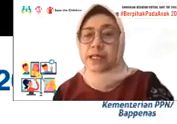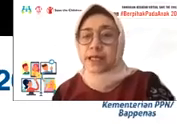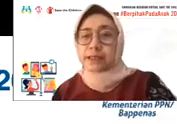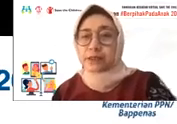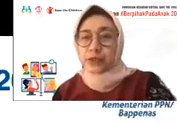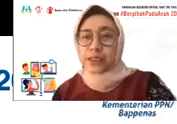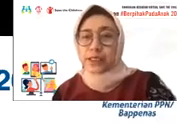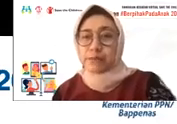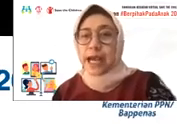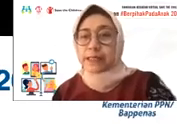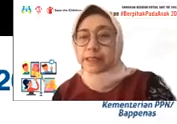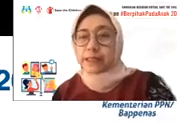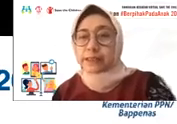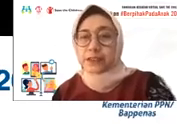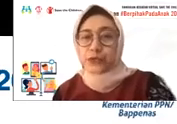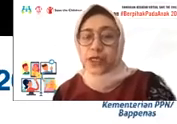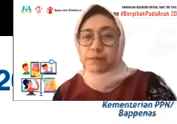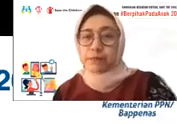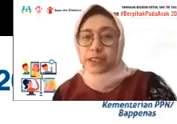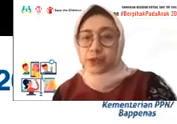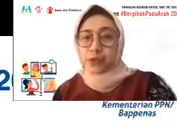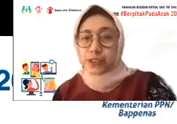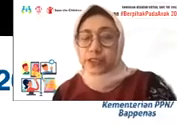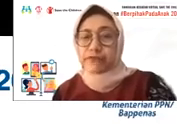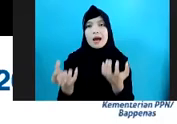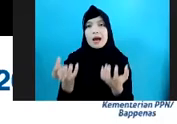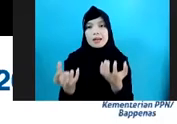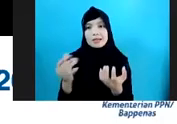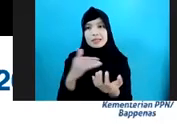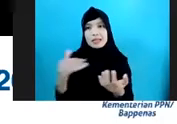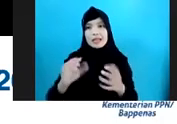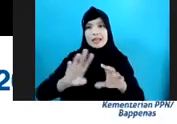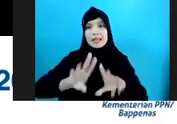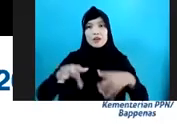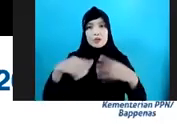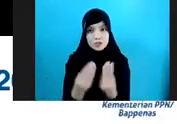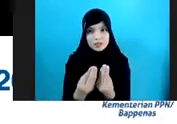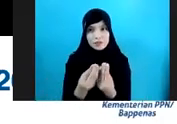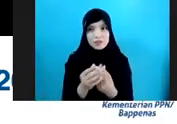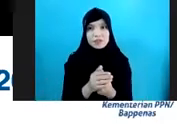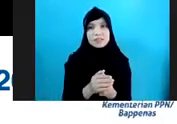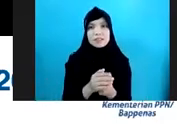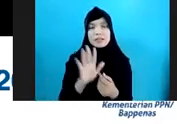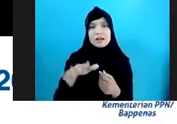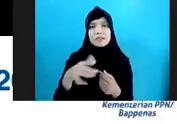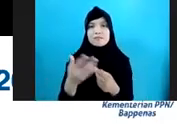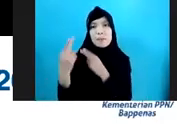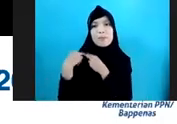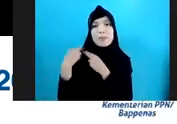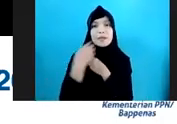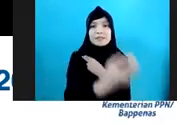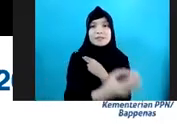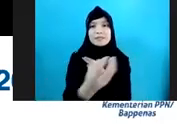Dan tentunya yang lebih adil Dan juga lebih inklusif Dengan peran daerah-daerah kawasan